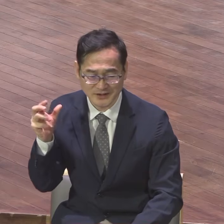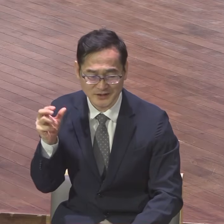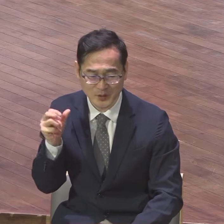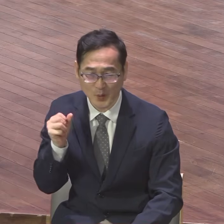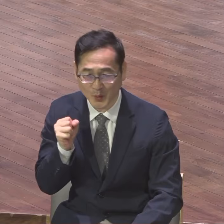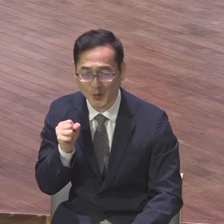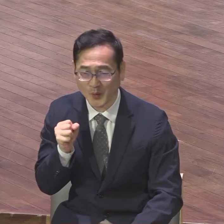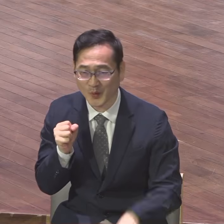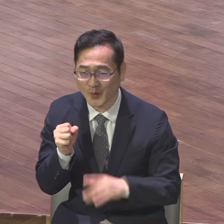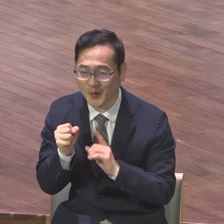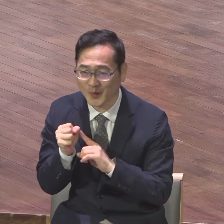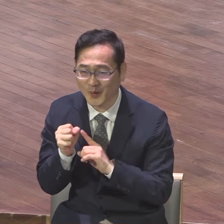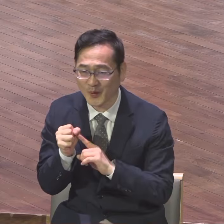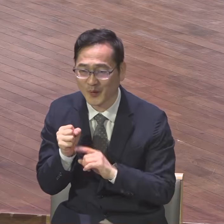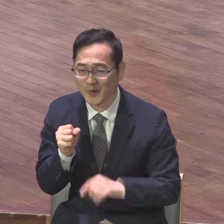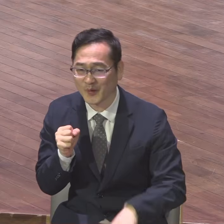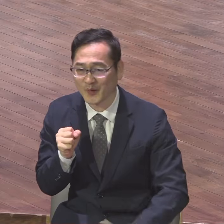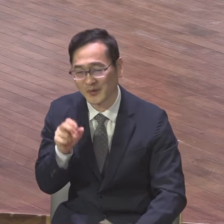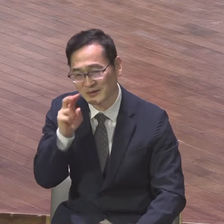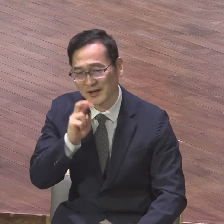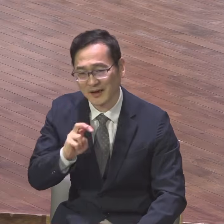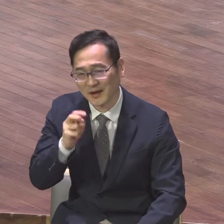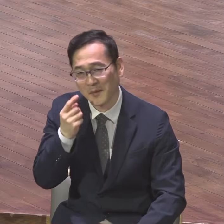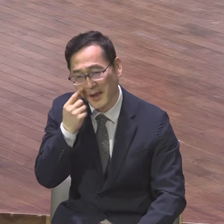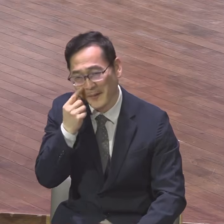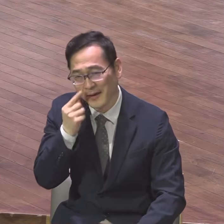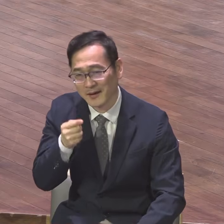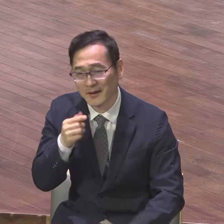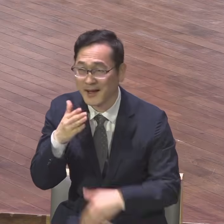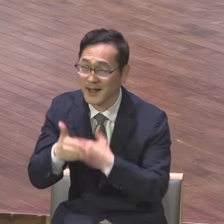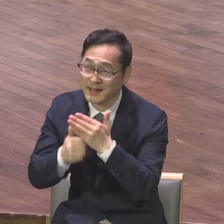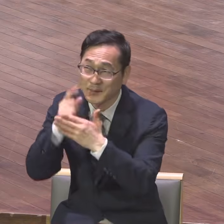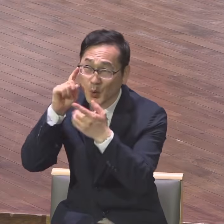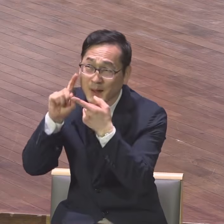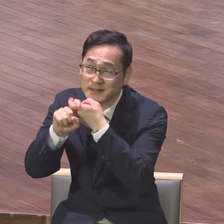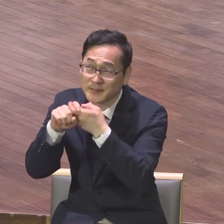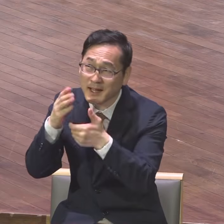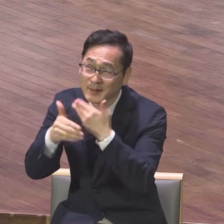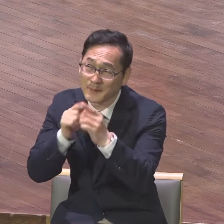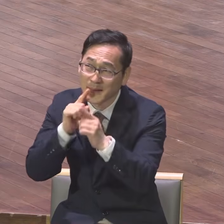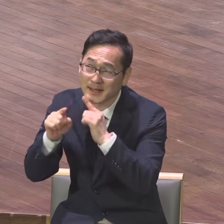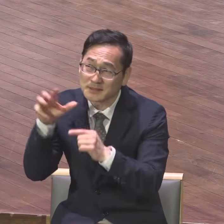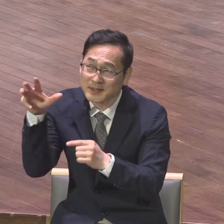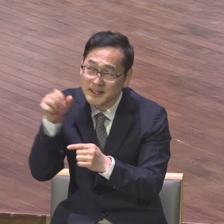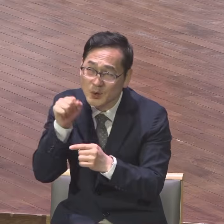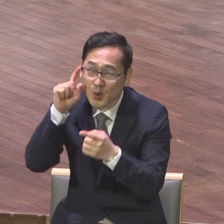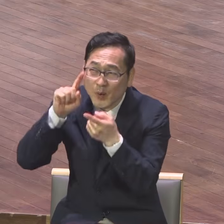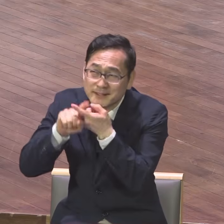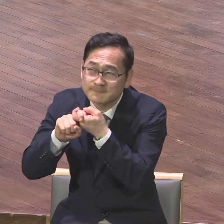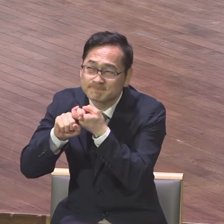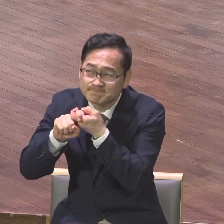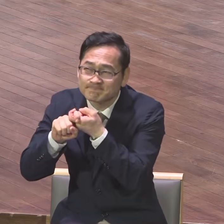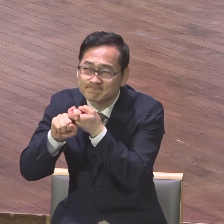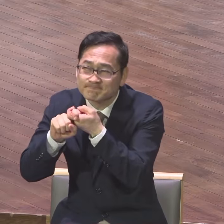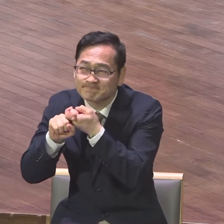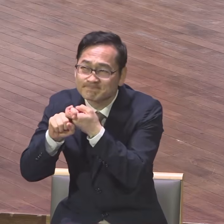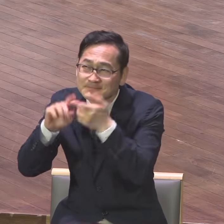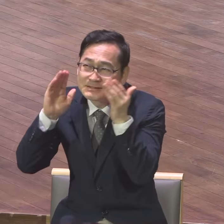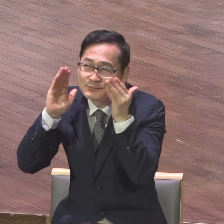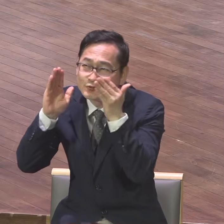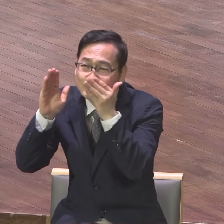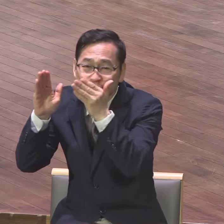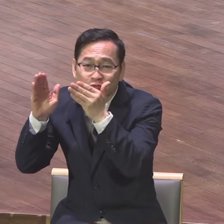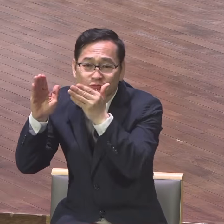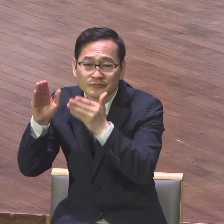한번 해보세요. 하나님의 관심은 얼마나 하나님 당신의 말씀을 가지고 있느냐, 그밖에